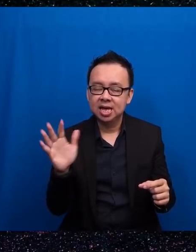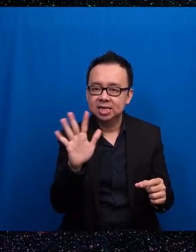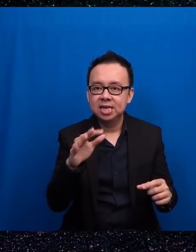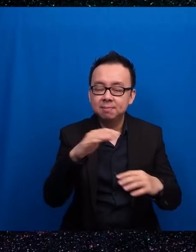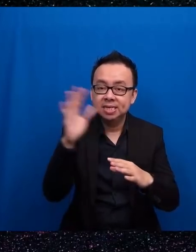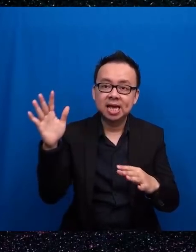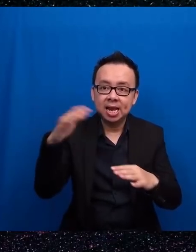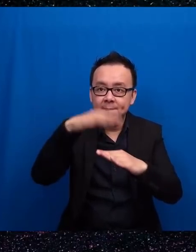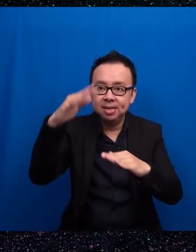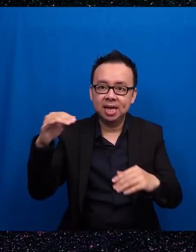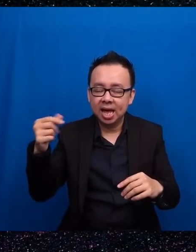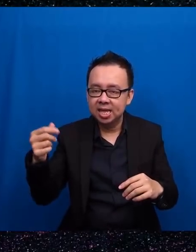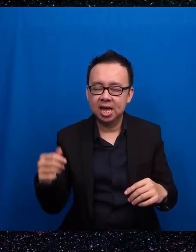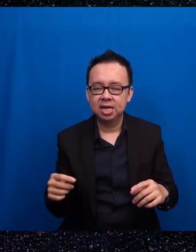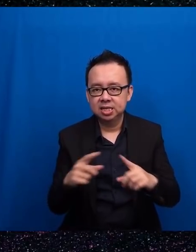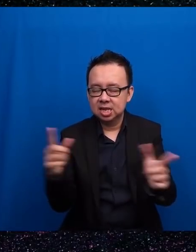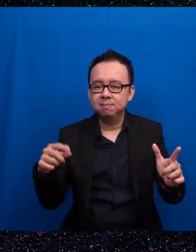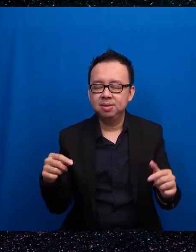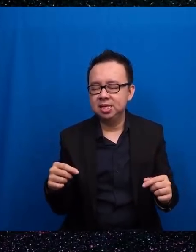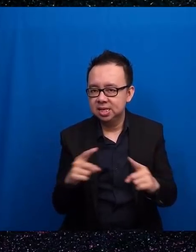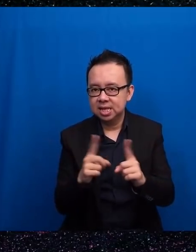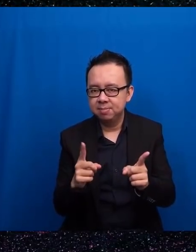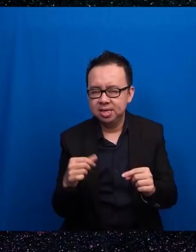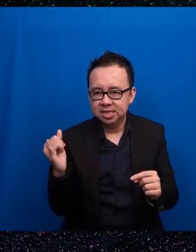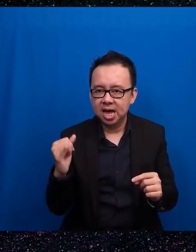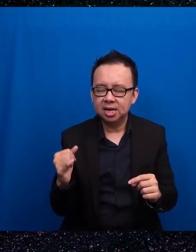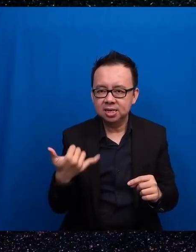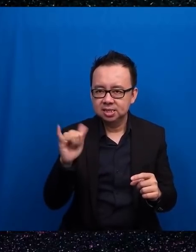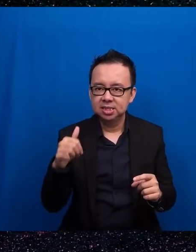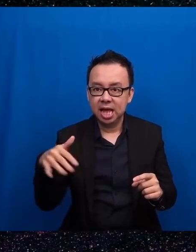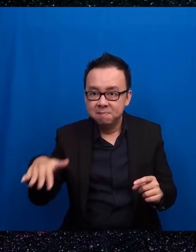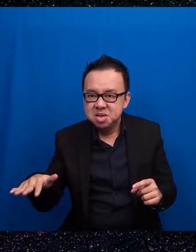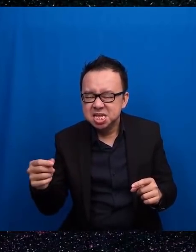miskin sekarang ini. Karena jadi tiba-tiba